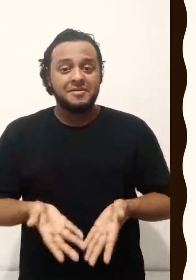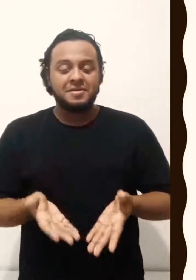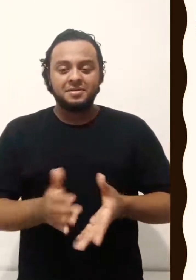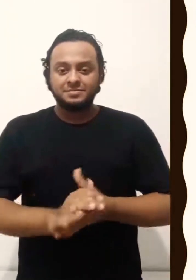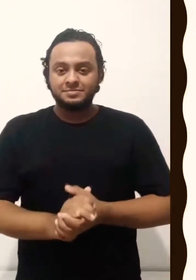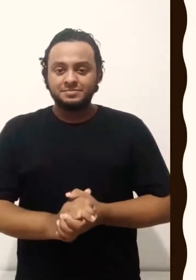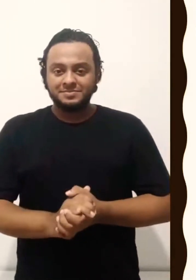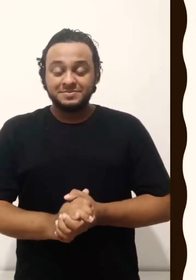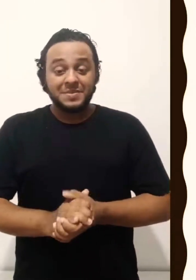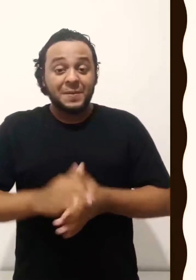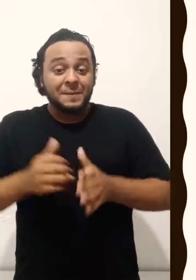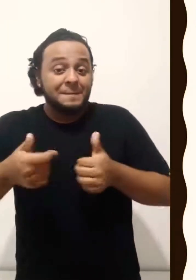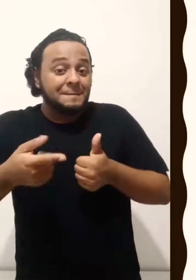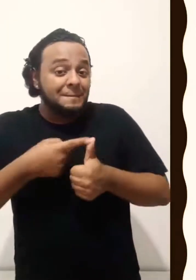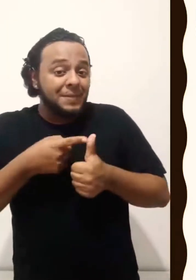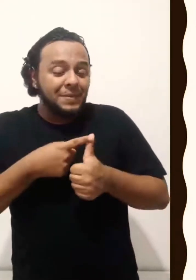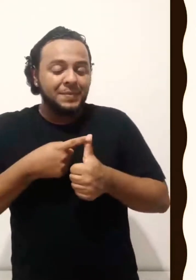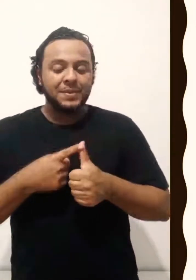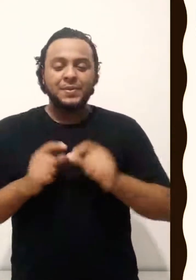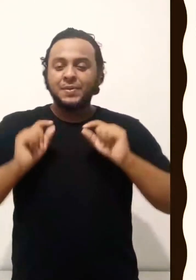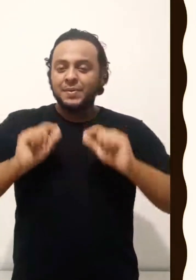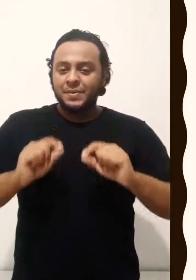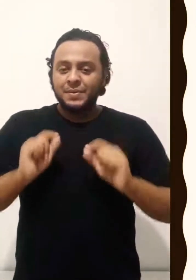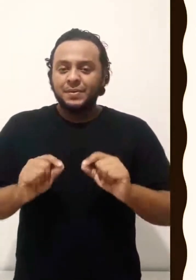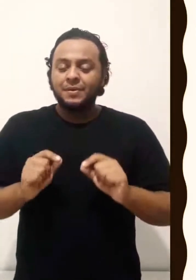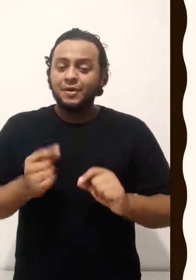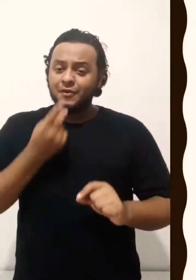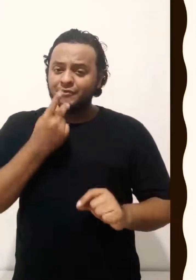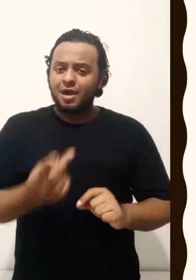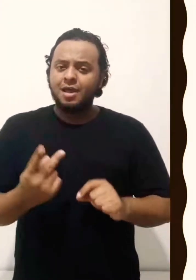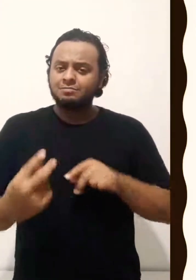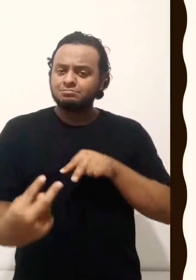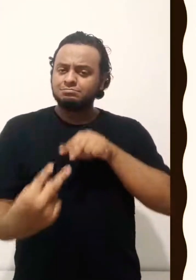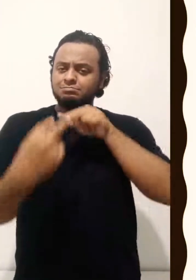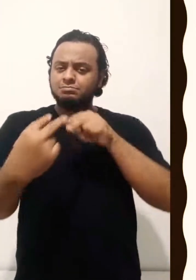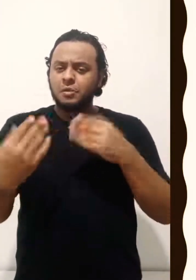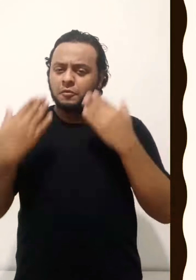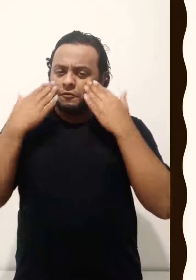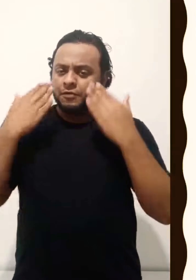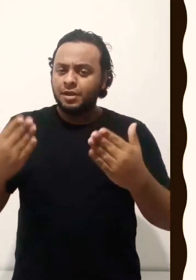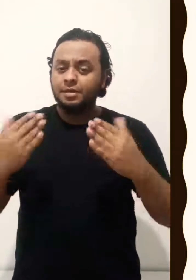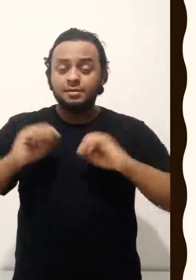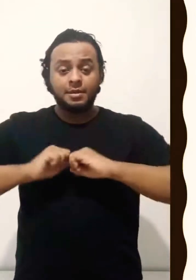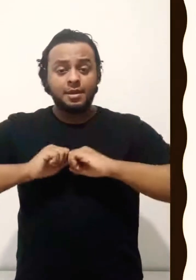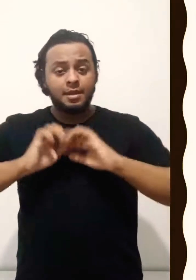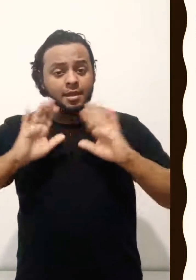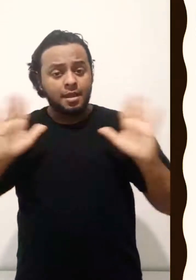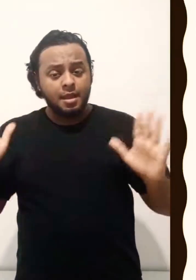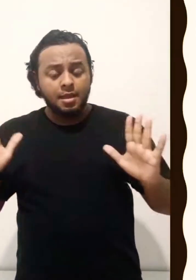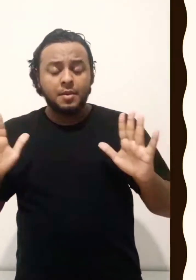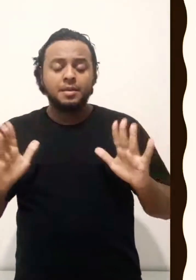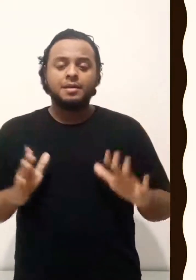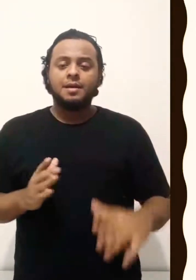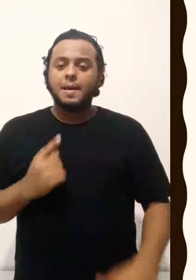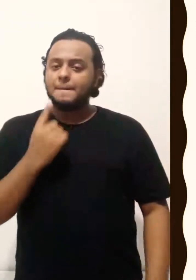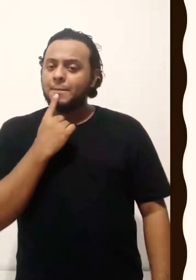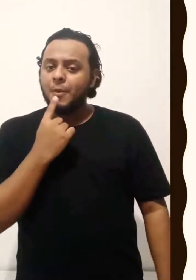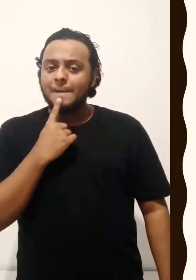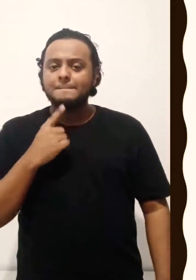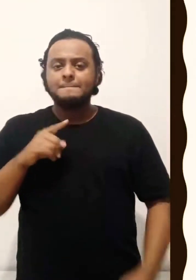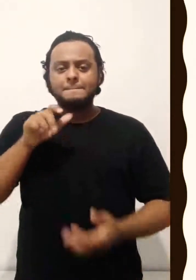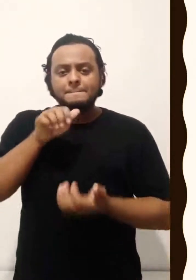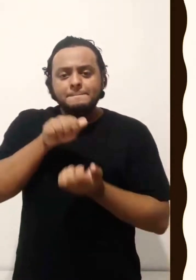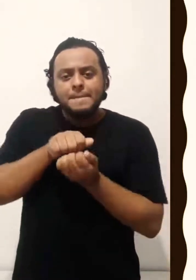pode aprender agora. Primeira coisa é você falar de frente e claramente com uma